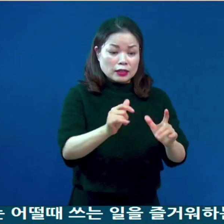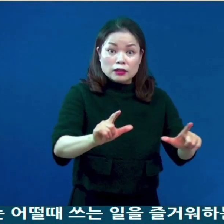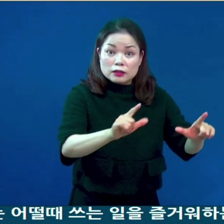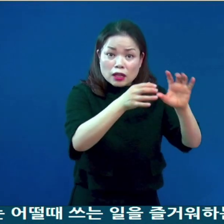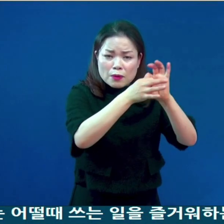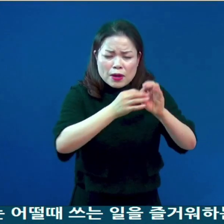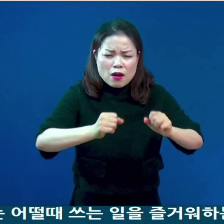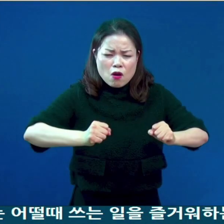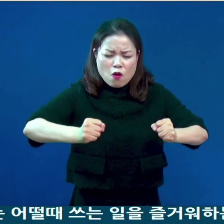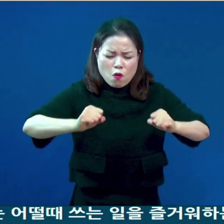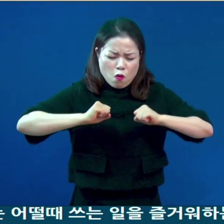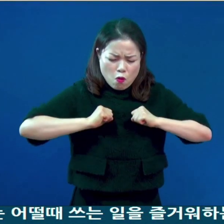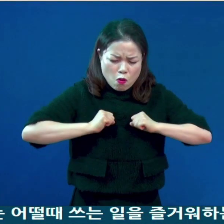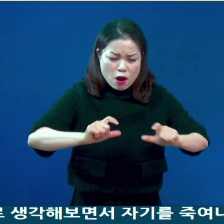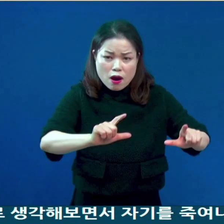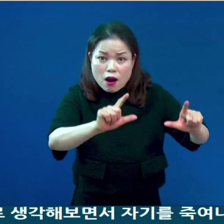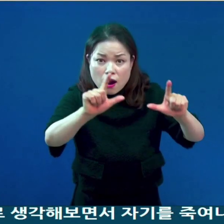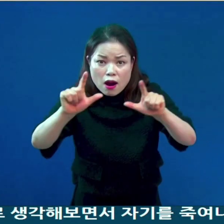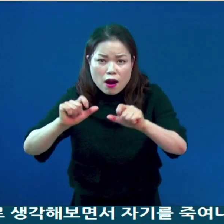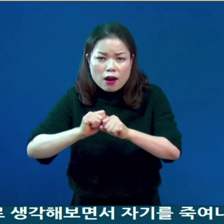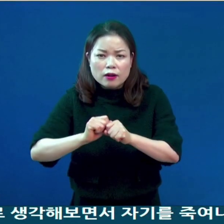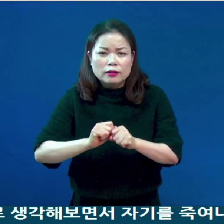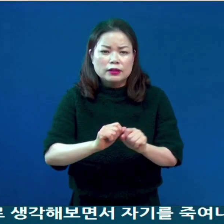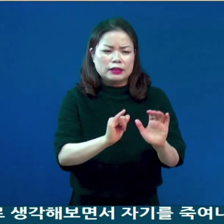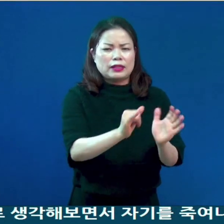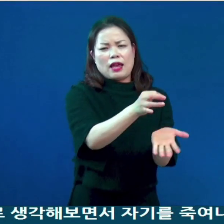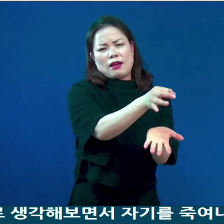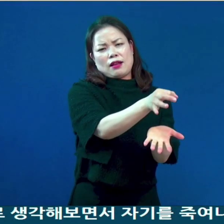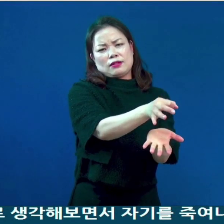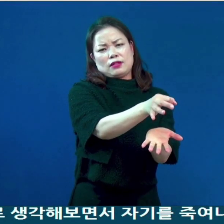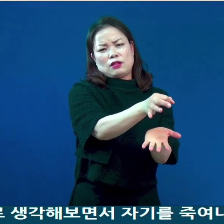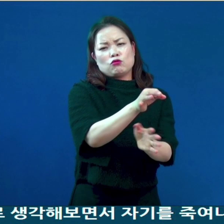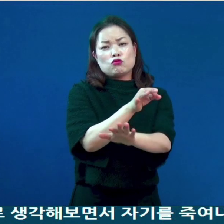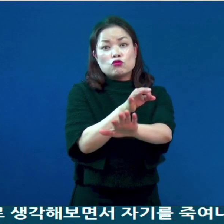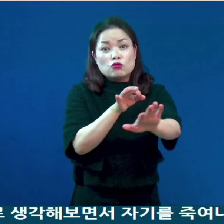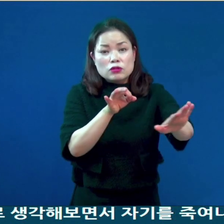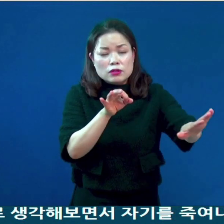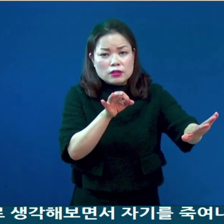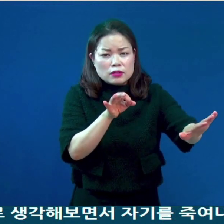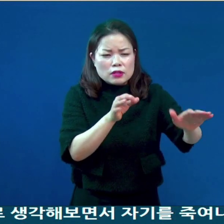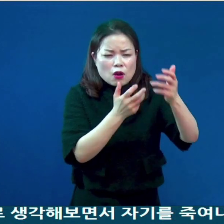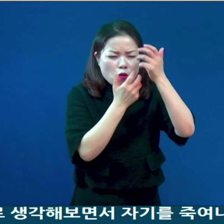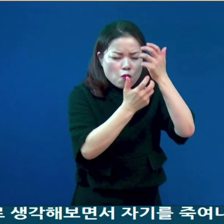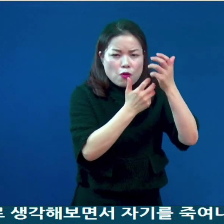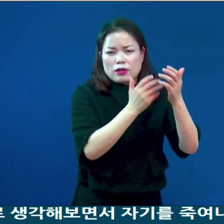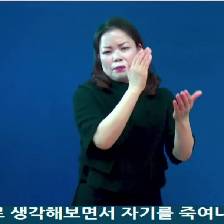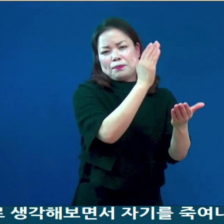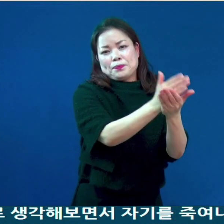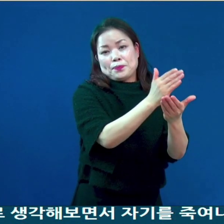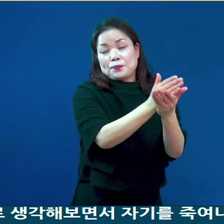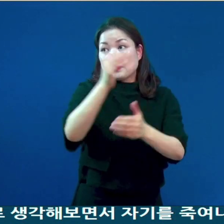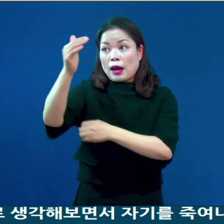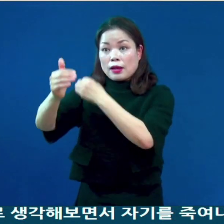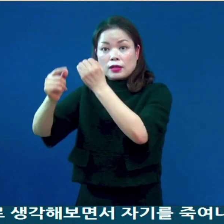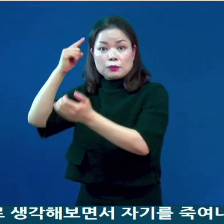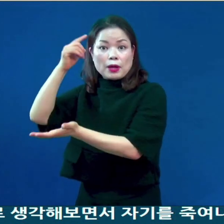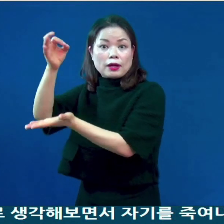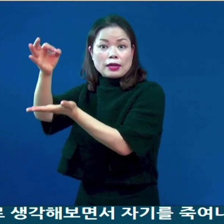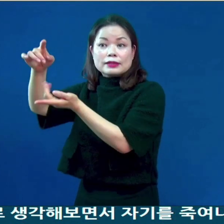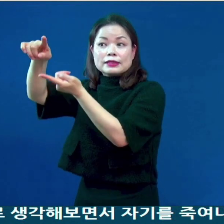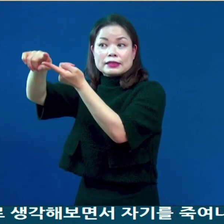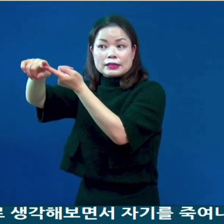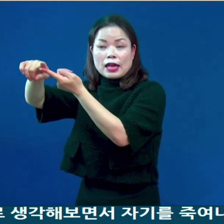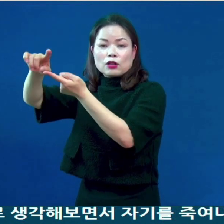살면서 열심히 사는데 세상의 가치에 우리가 휩쓸리는 것이 아니라 하나님의 가치를